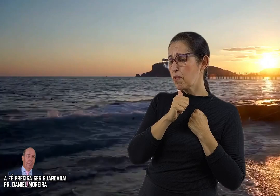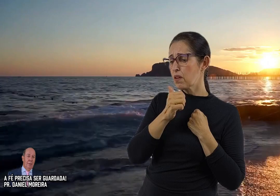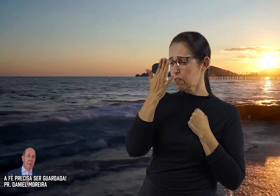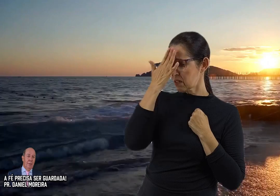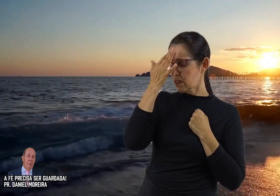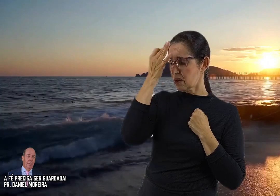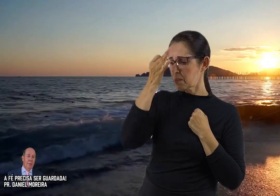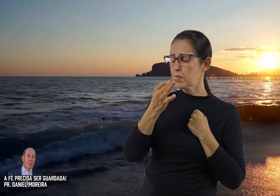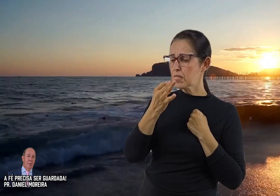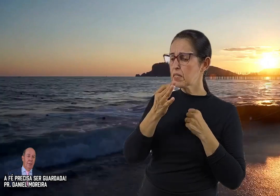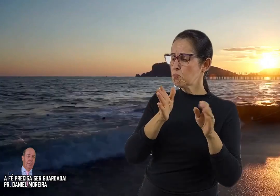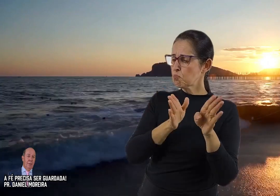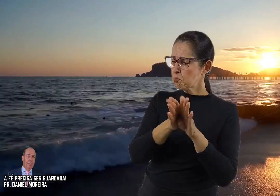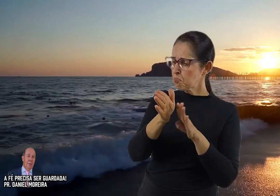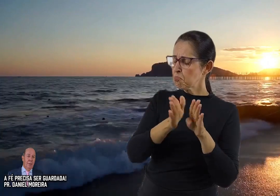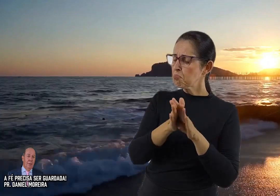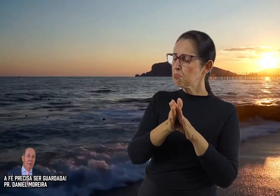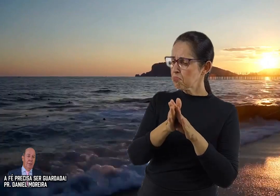conselheira, tinha uma palavra decidida.